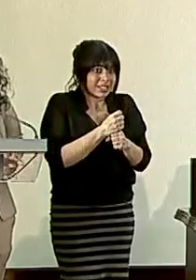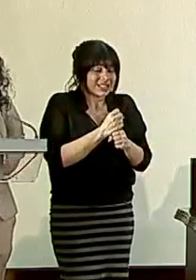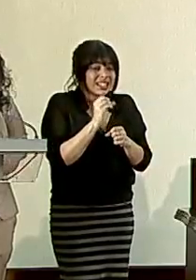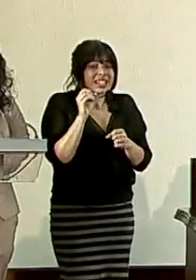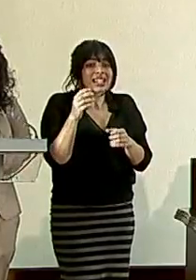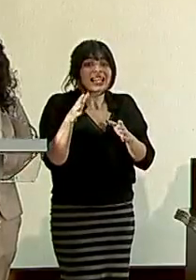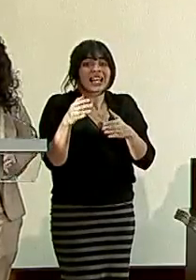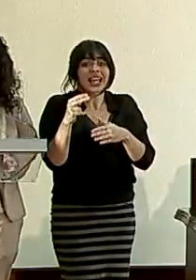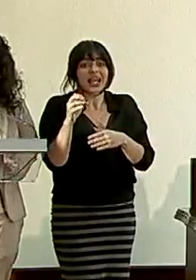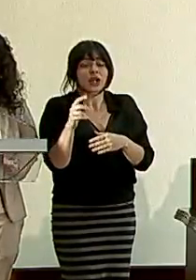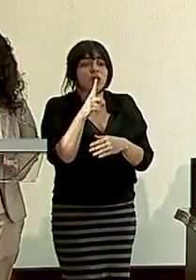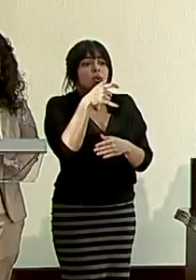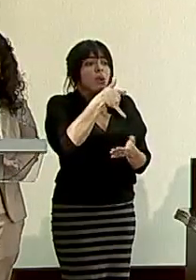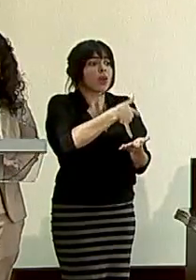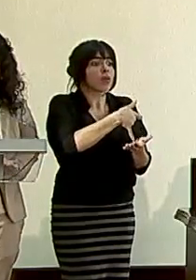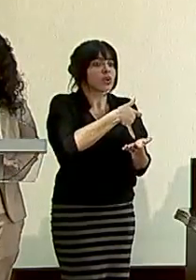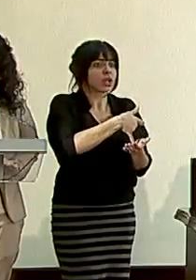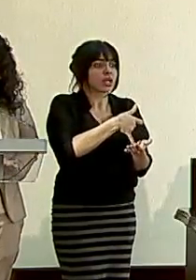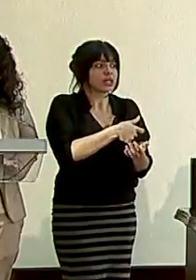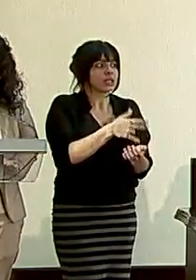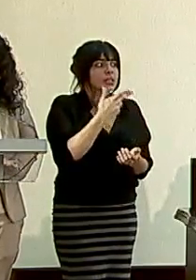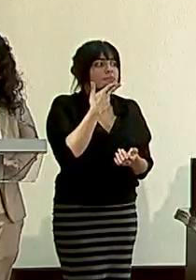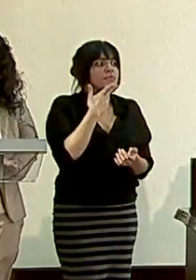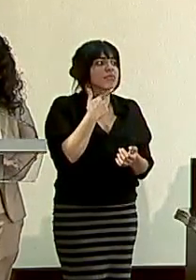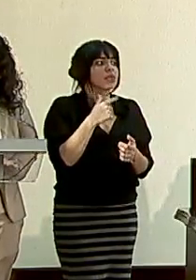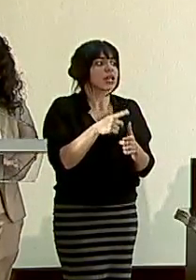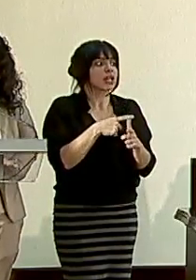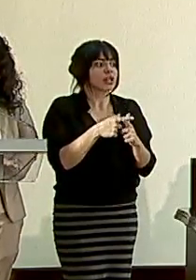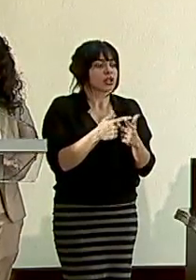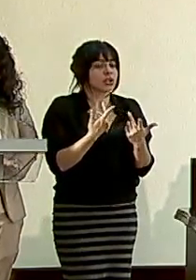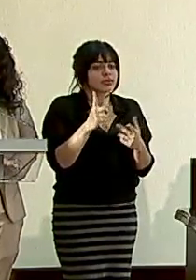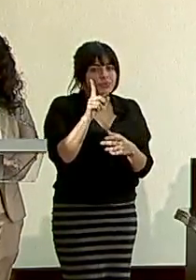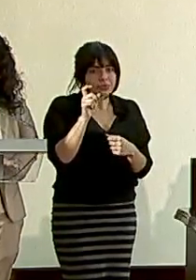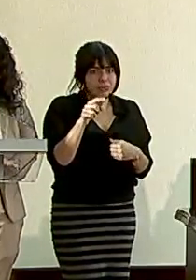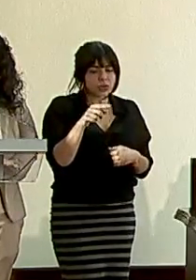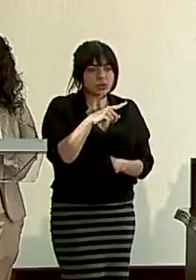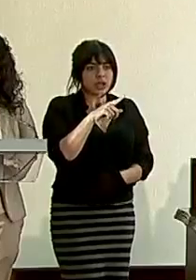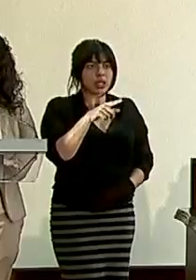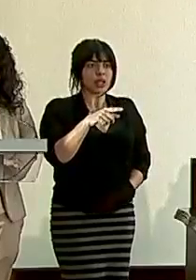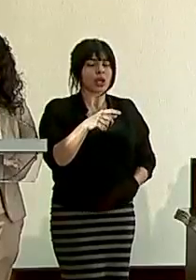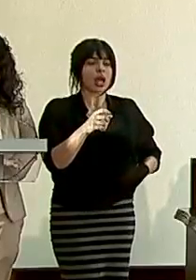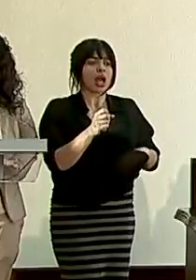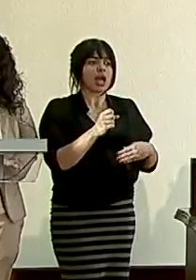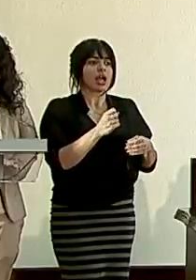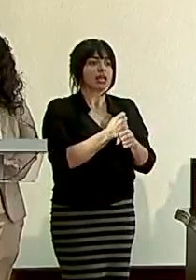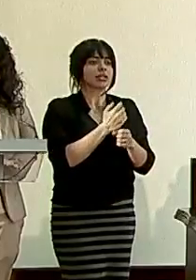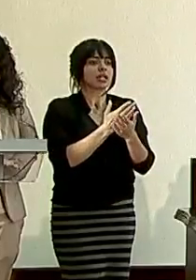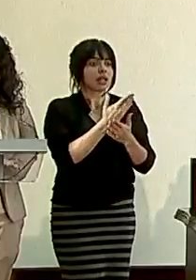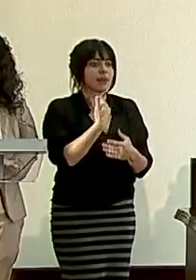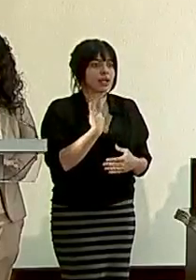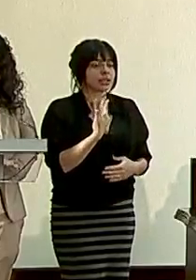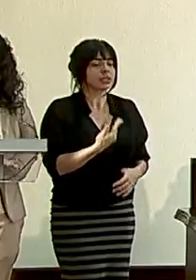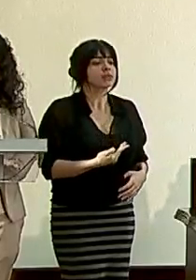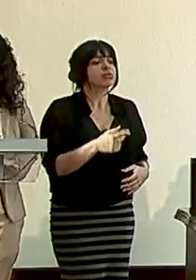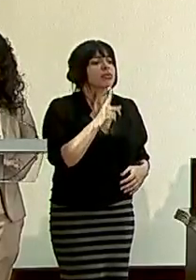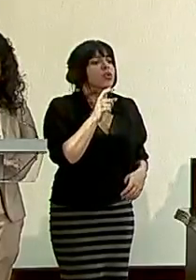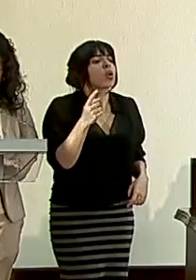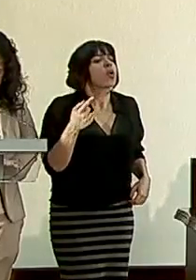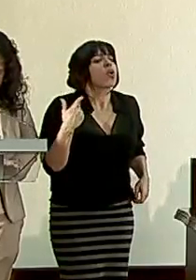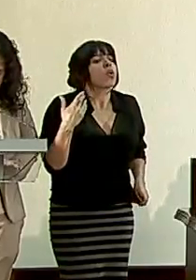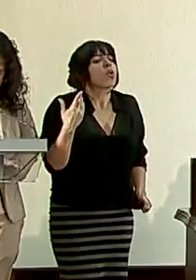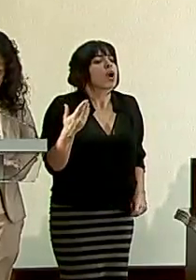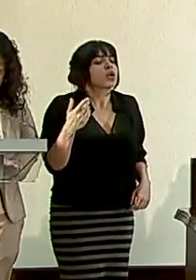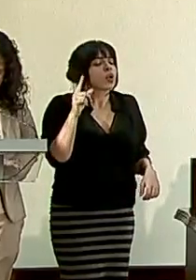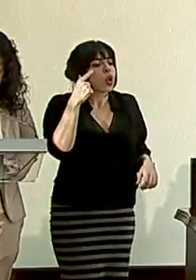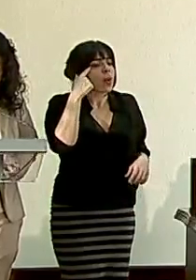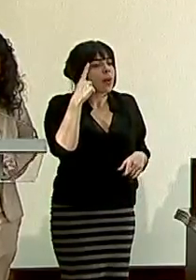heno, ni una botella de miel. Entonces, la consulta que ellos hoy le hacen a través de su servidora es ¿cuándo el